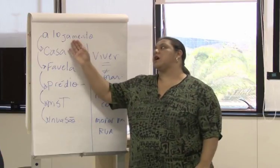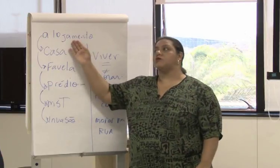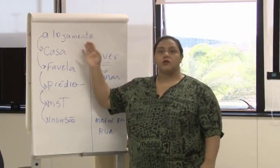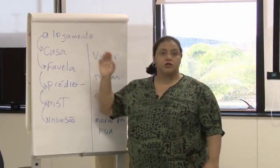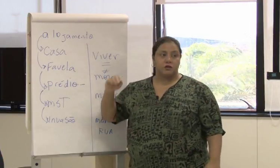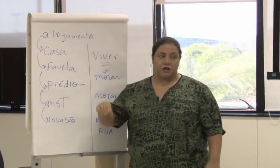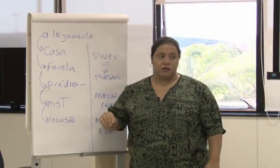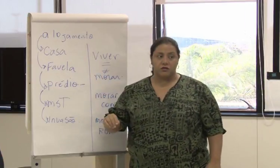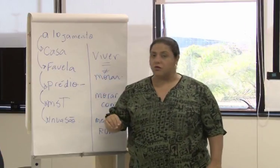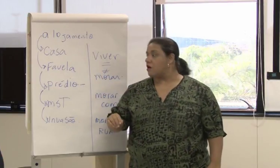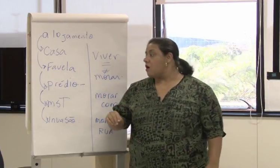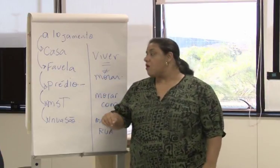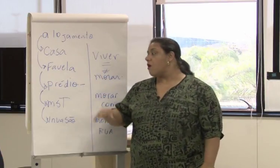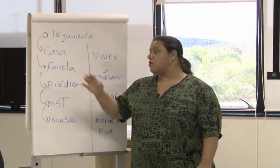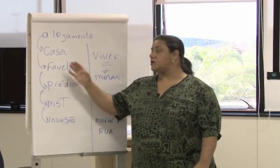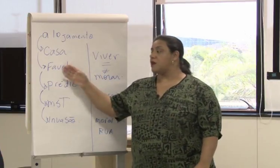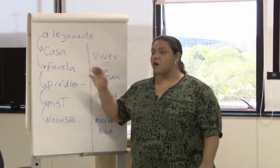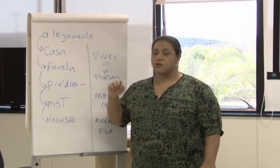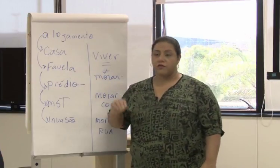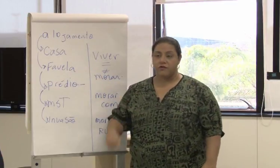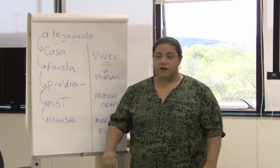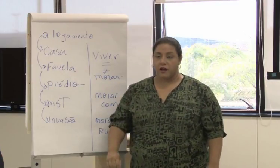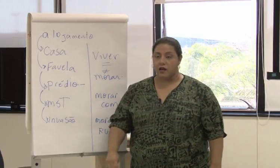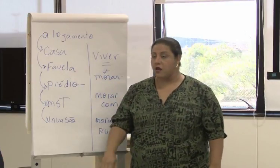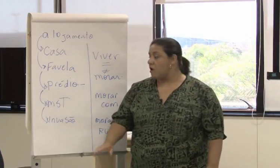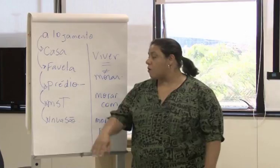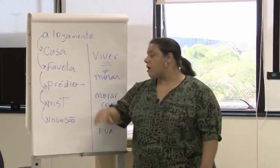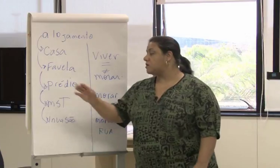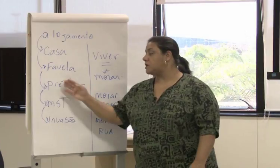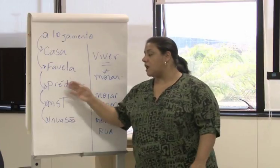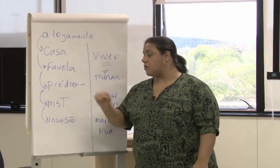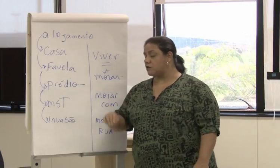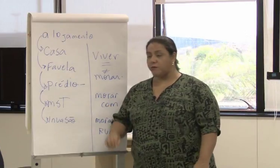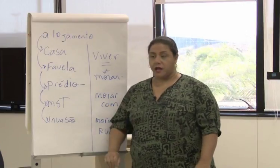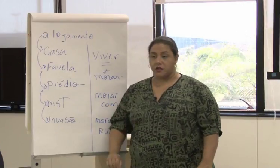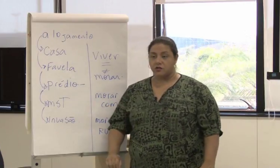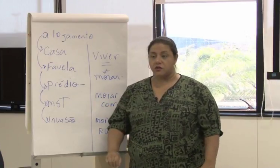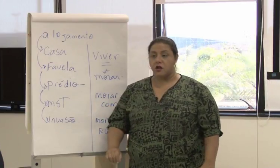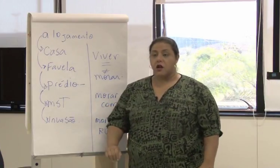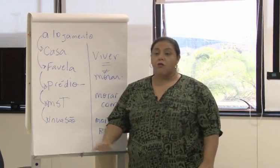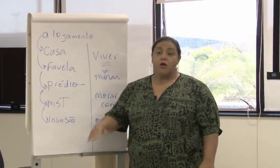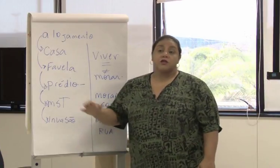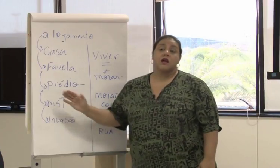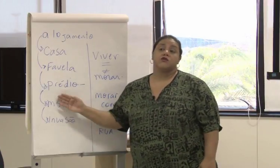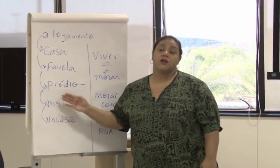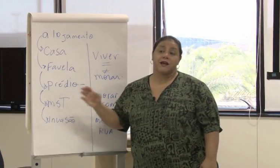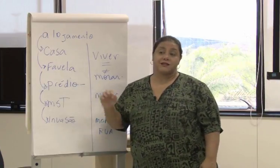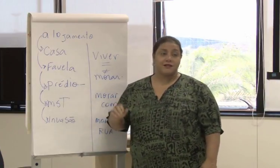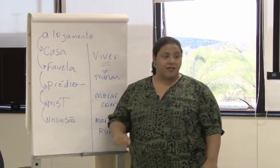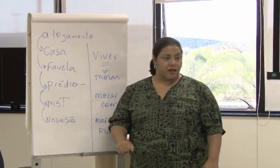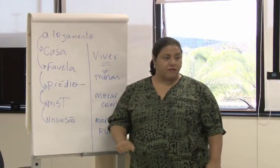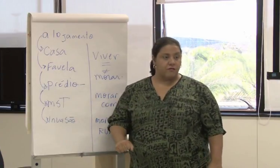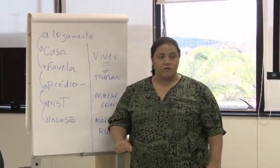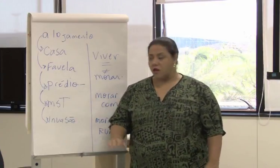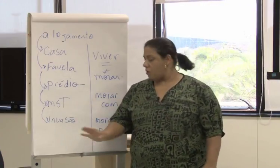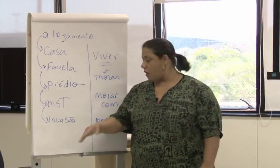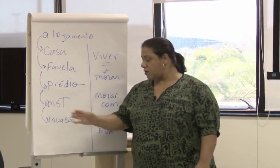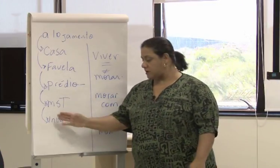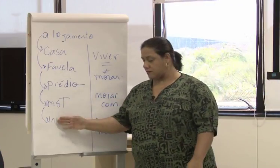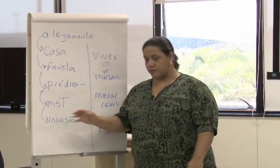de alojamento, qual é o sinal de favela, qual é o sinal de prédio, qual é o sinal de MST, qual é